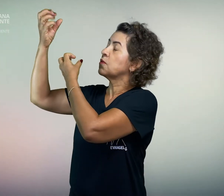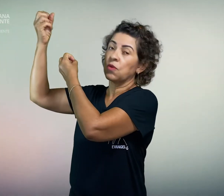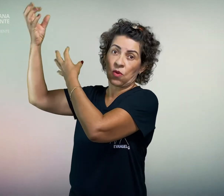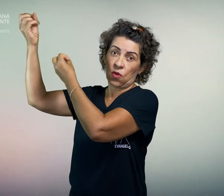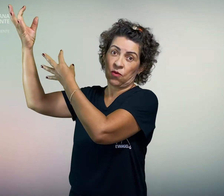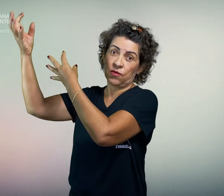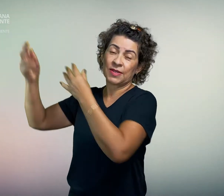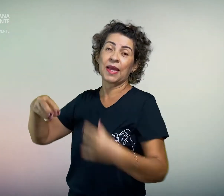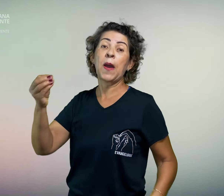diante de Deus.